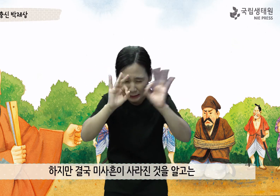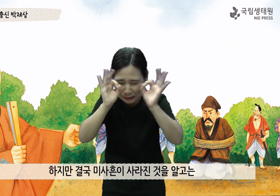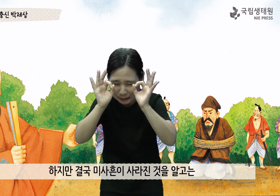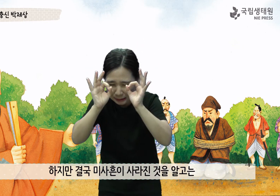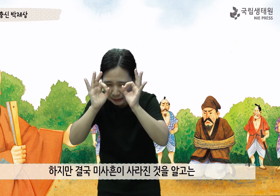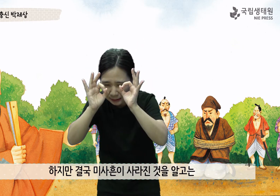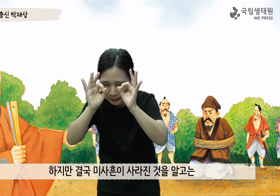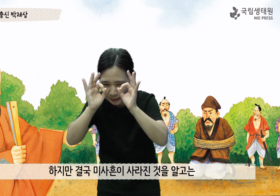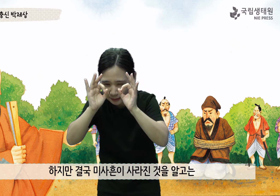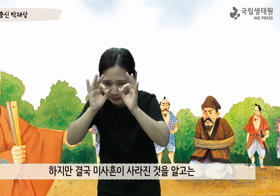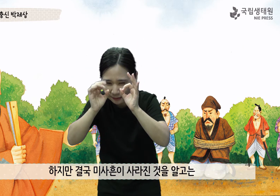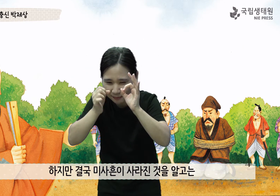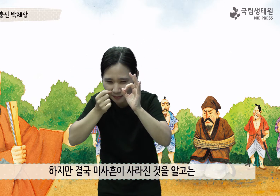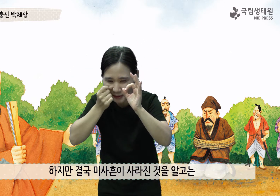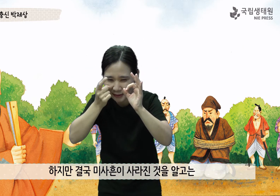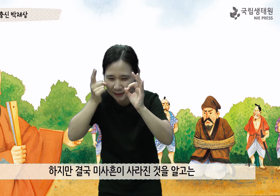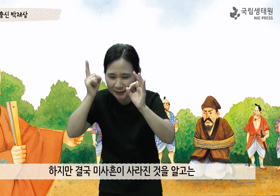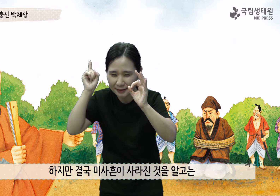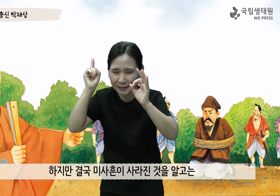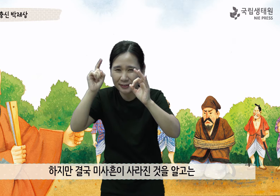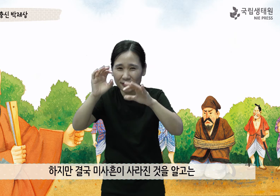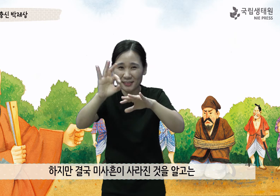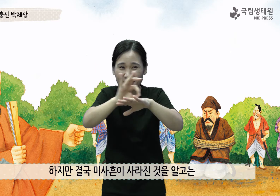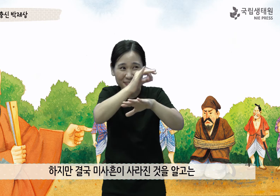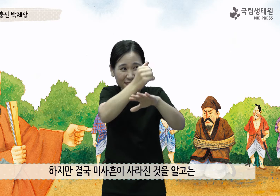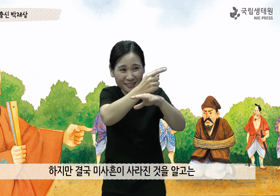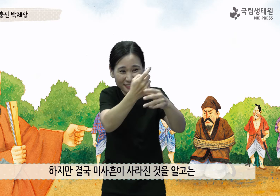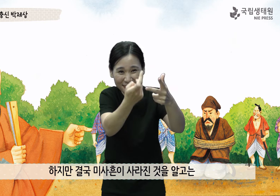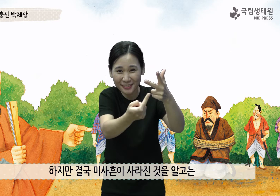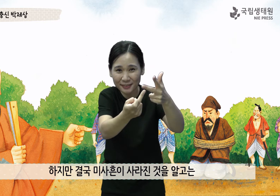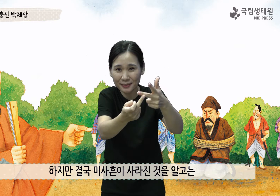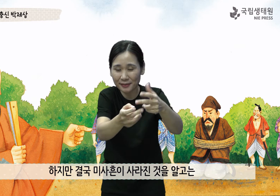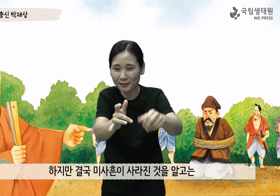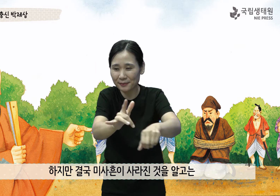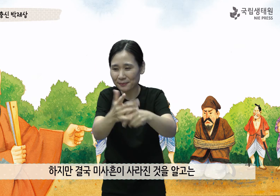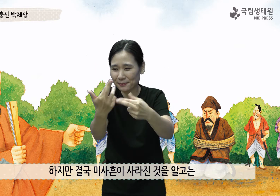하지만 결국 미사은이 사라진 것을 알고는